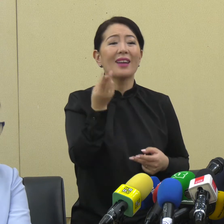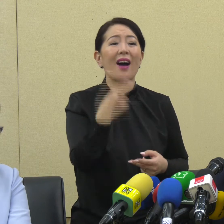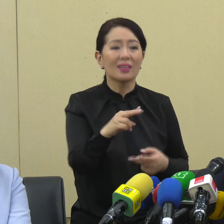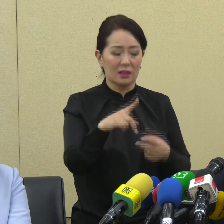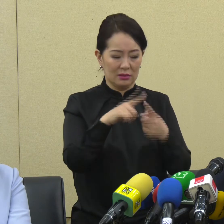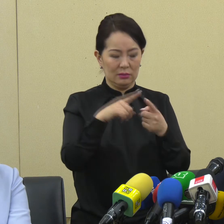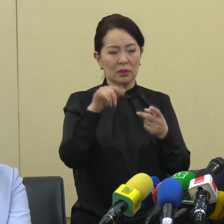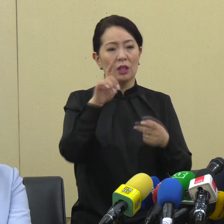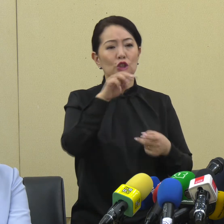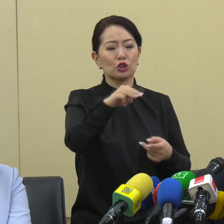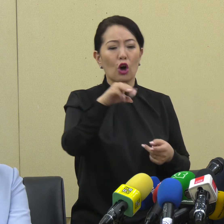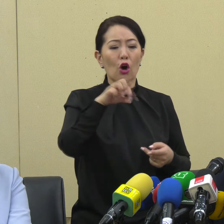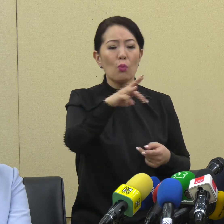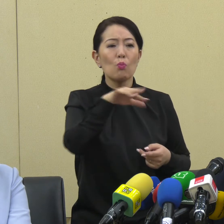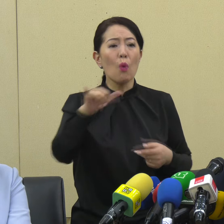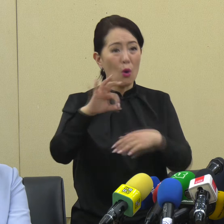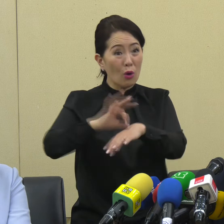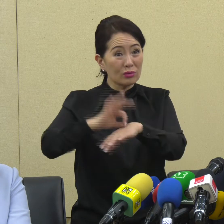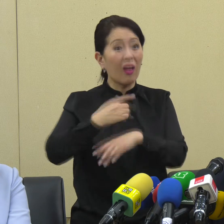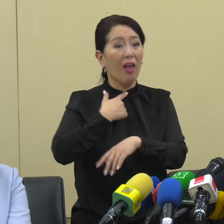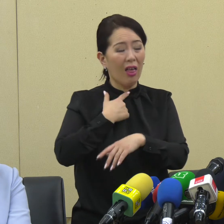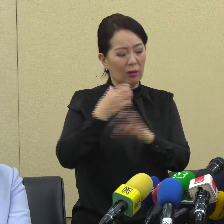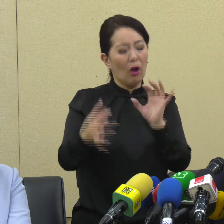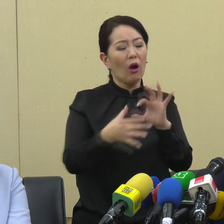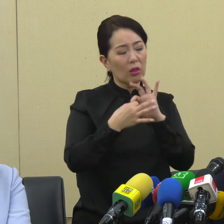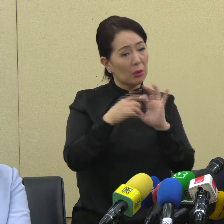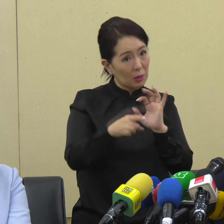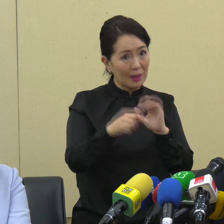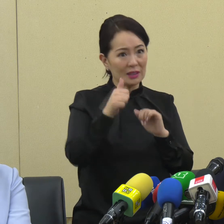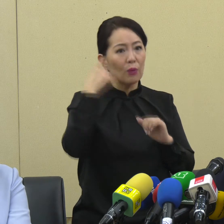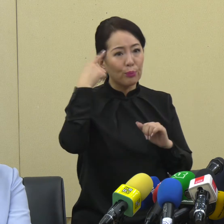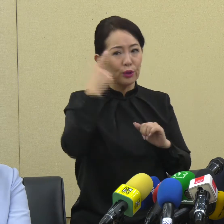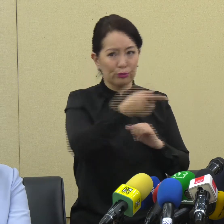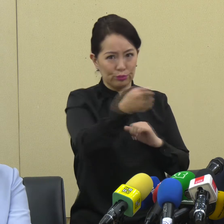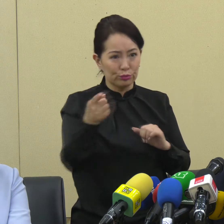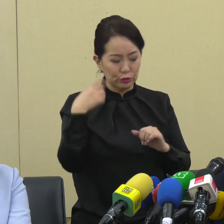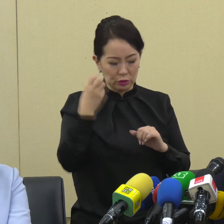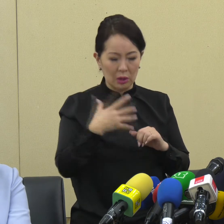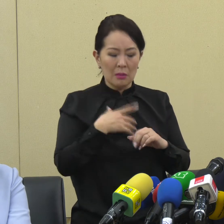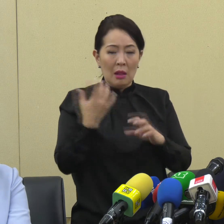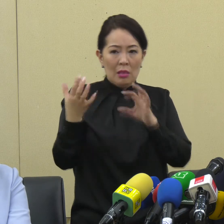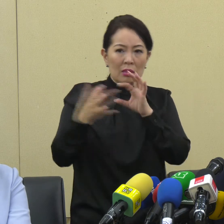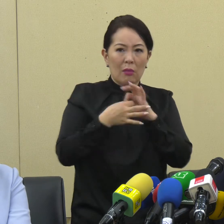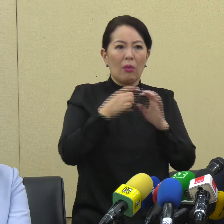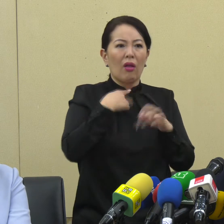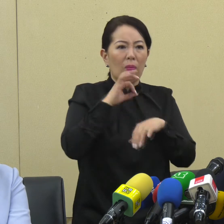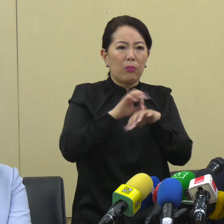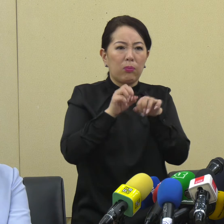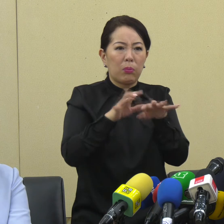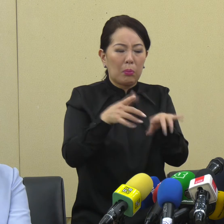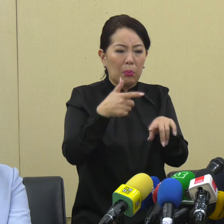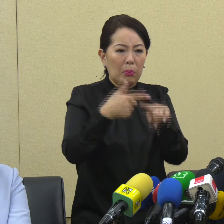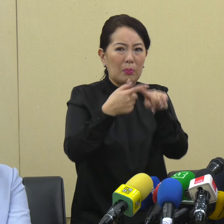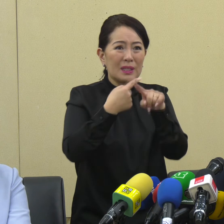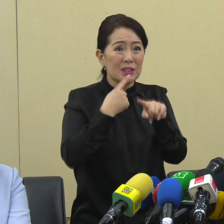та бүхэн бүгд санах хэрэгтэй. Томоогийн одоо энэ улирлаар одоо хүндрэл явдаг. Энтэй давцаж ингэж андуурагдж